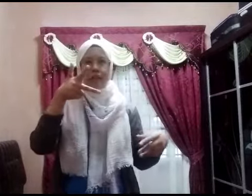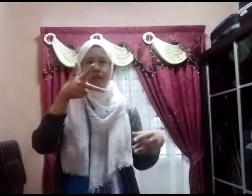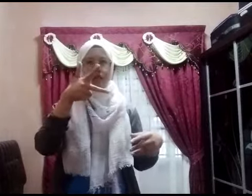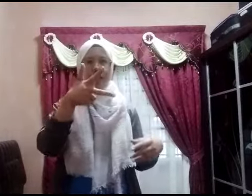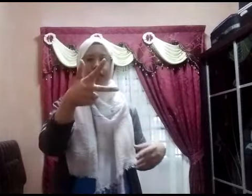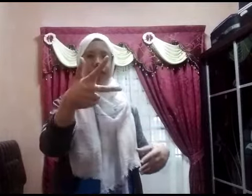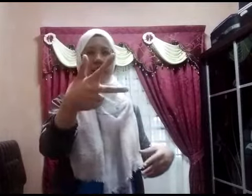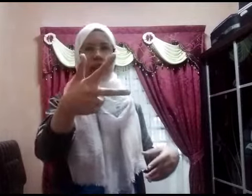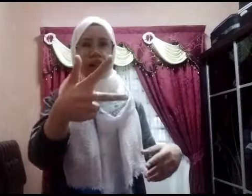Bentuk dia macam ni.